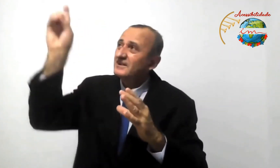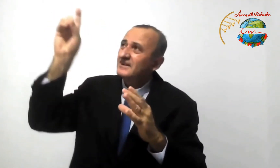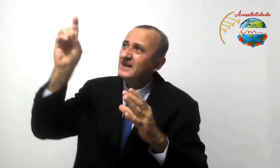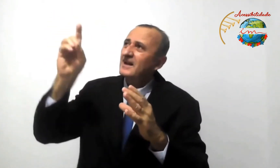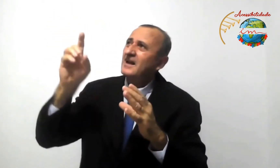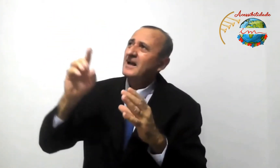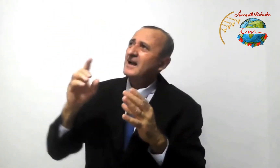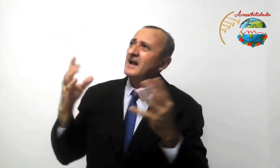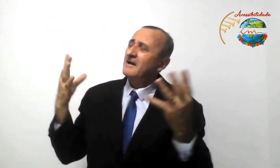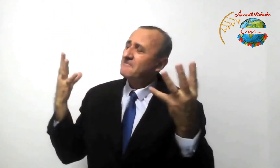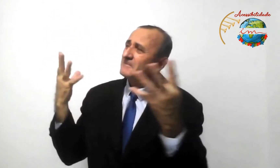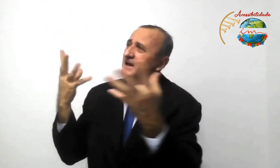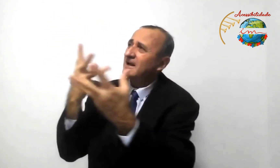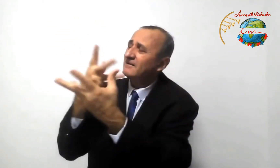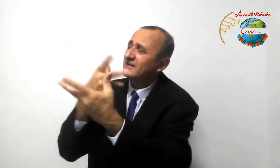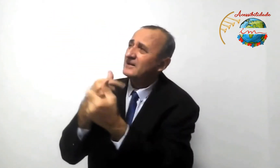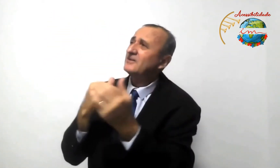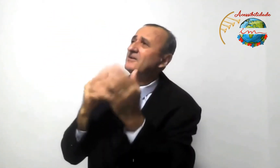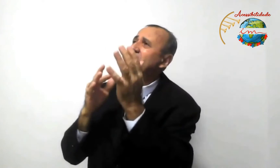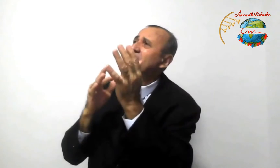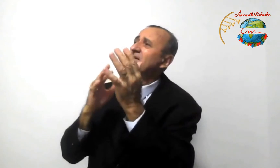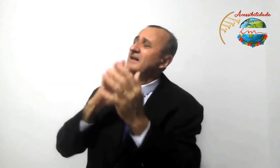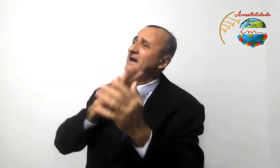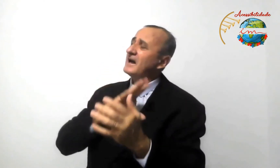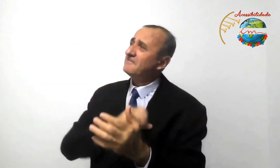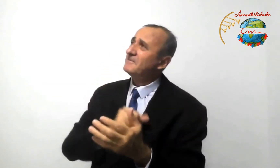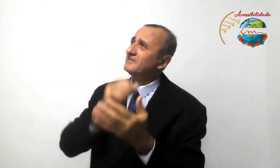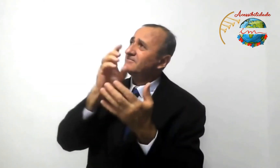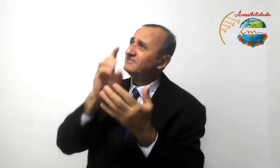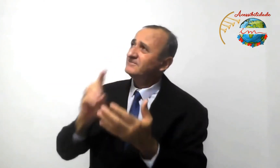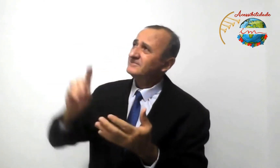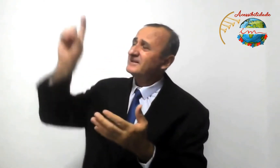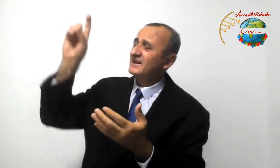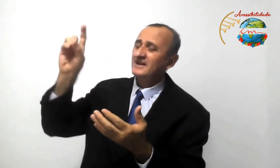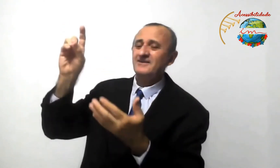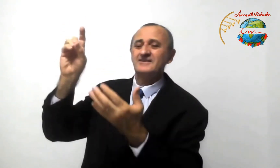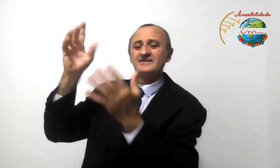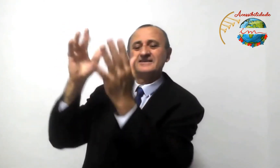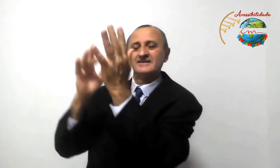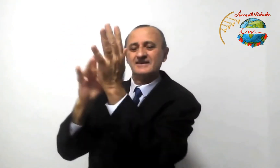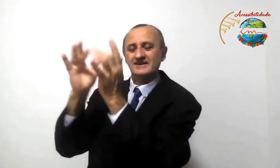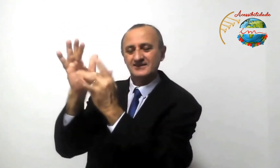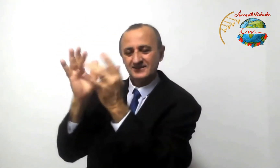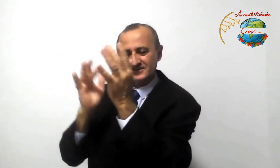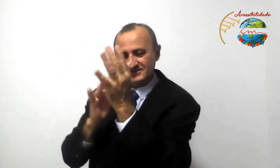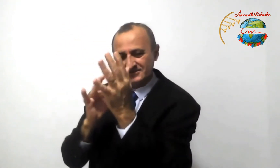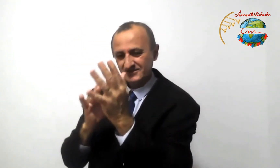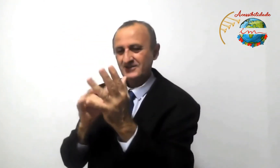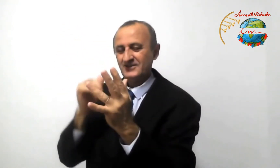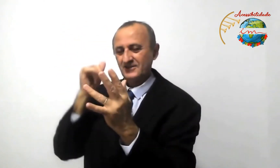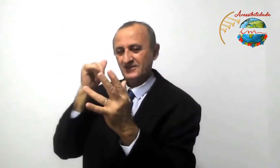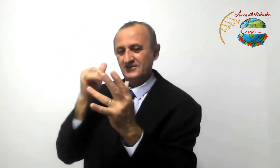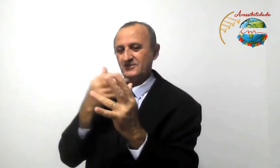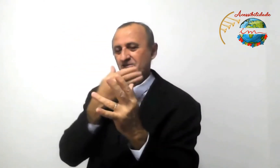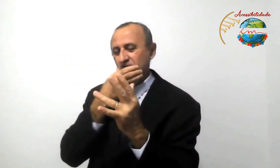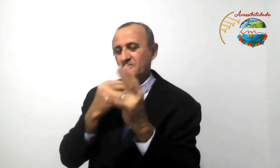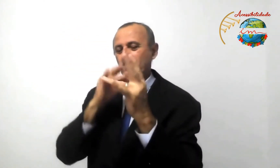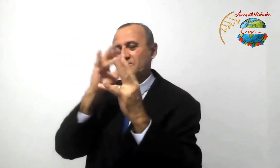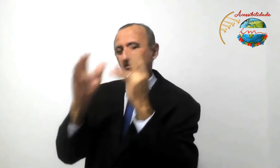grande amor de Deus, esse amor maravilhoso de Deus. Está em Jesus Cristo,